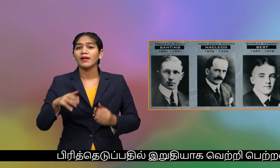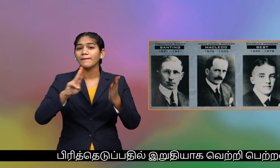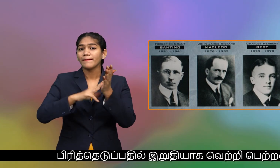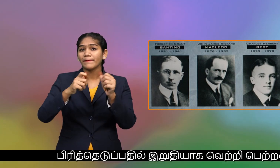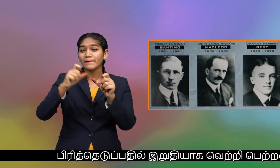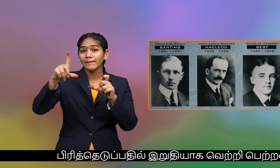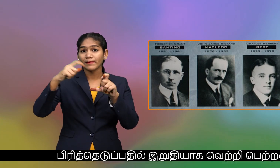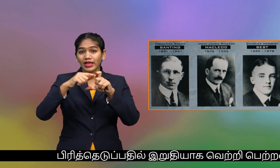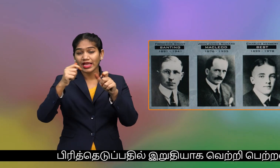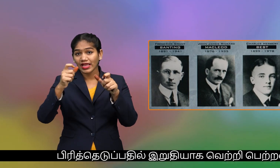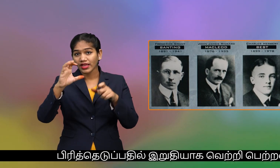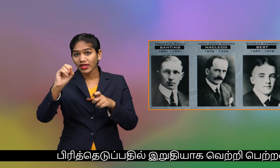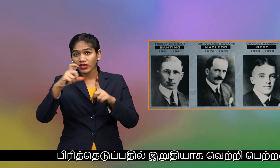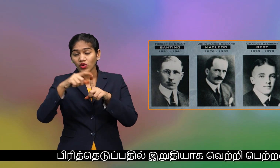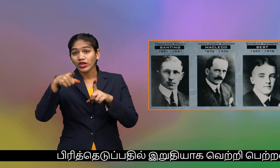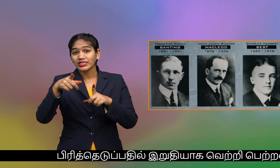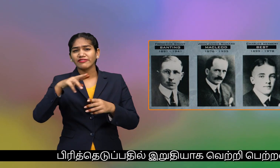பிரித்தெடுத்தல் இறுதியாக வெற்றி பெற்றனர்.